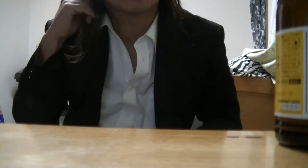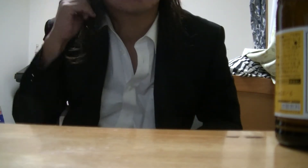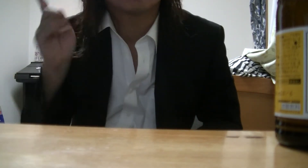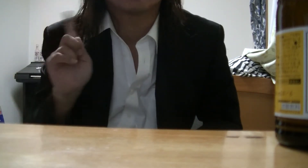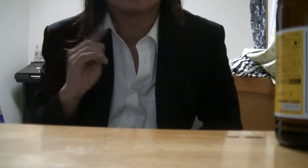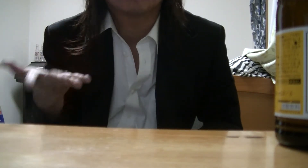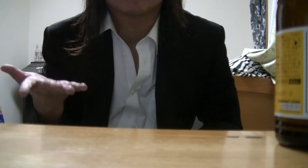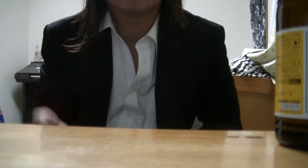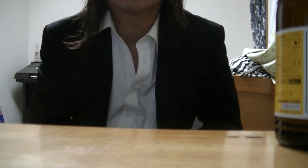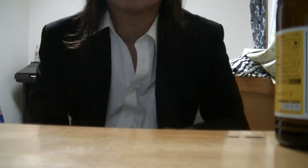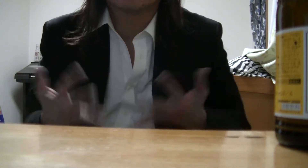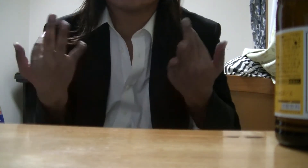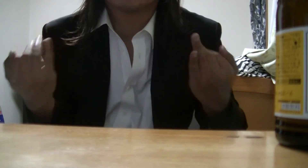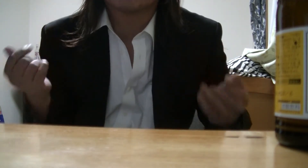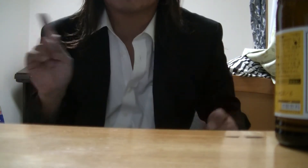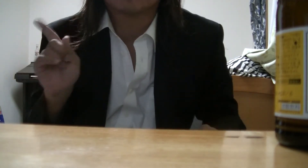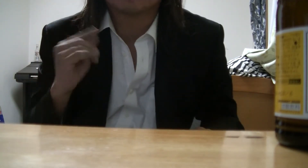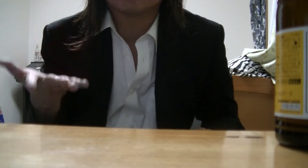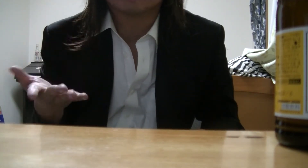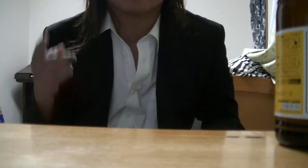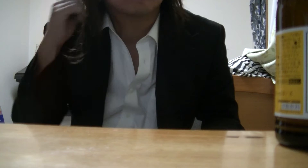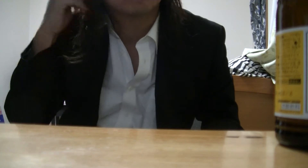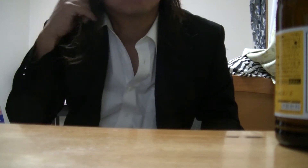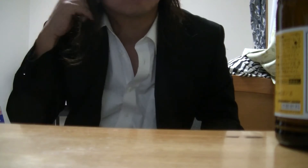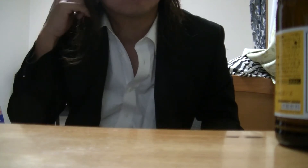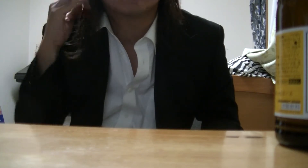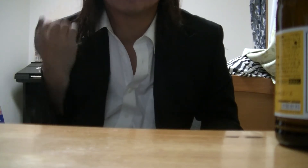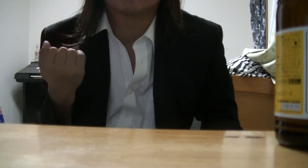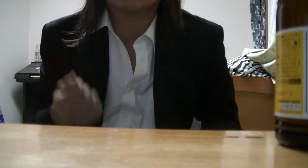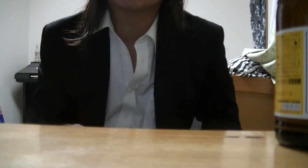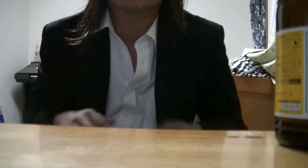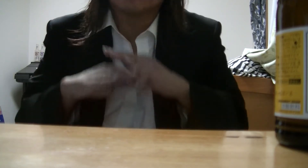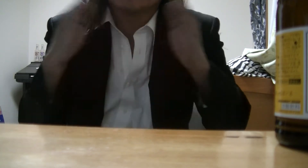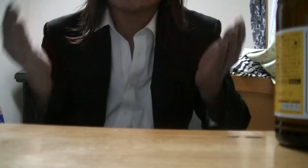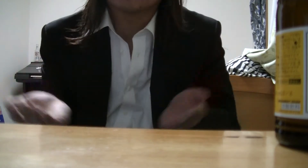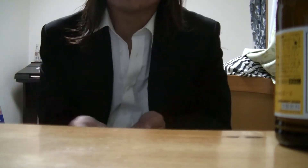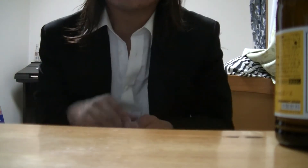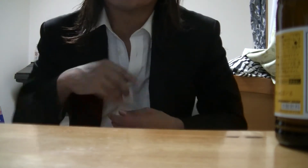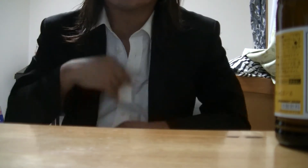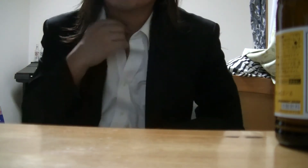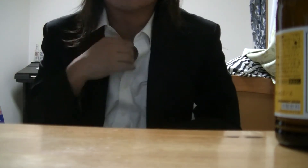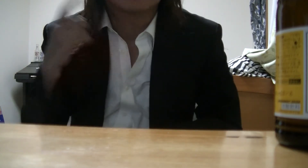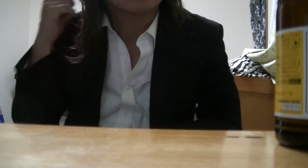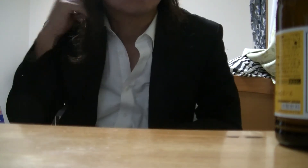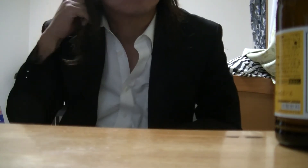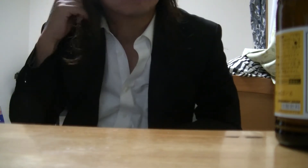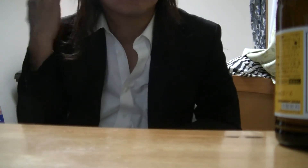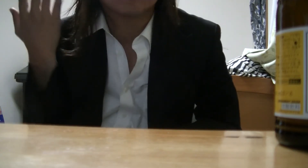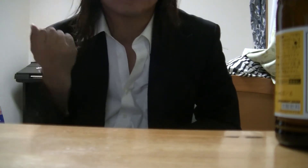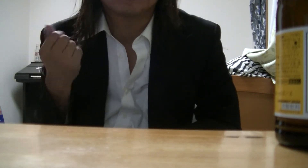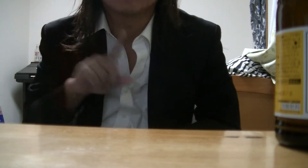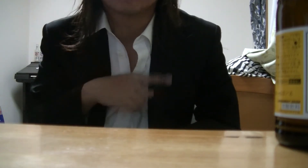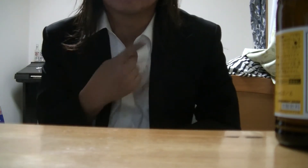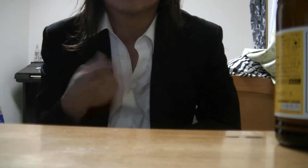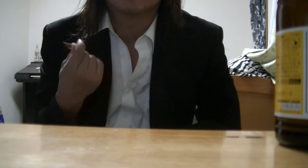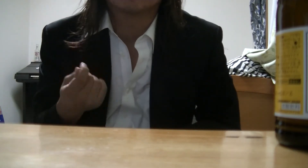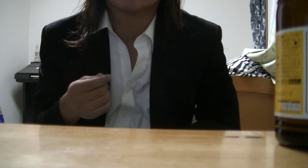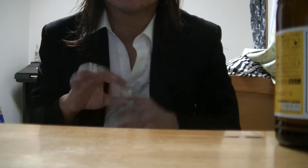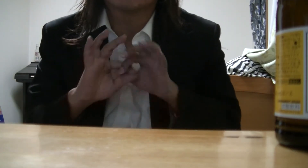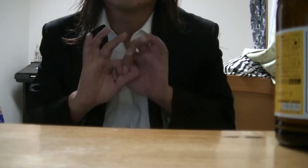たくさん出てるのに思えないんですよ。多くの人が言ってることは正しいことだって思ってしまうんです、人間は。だからインターネット